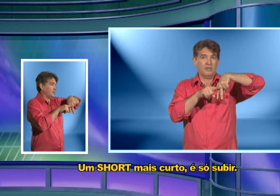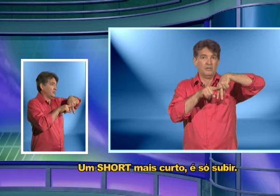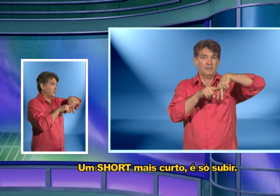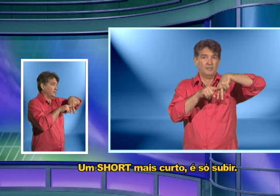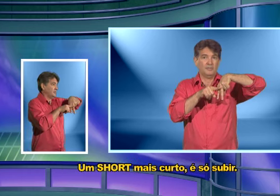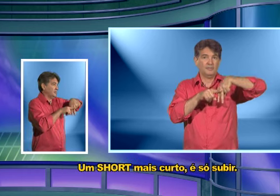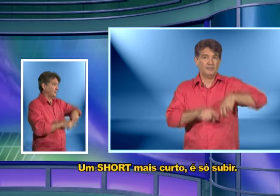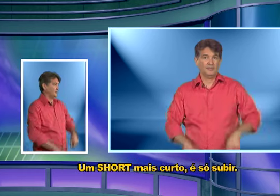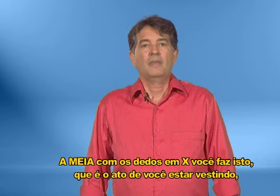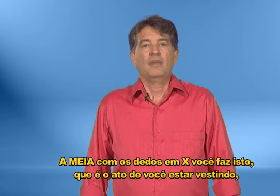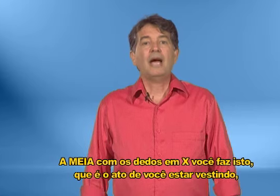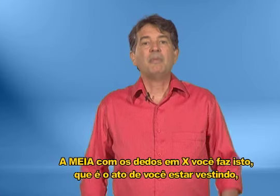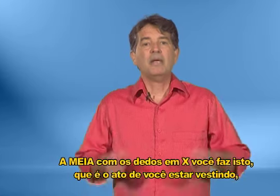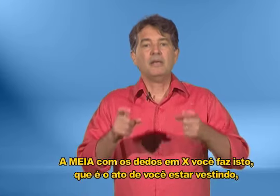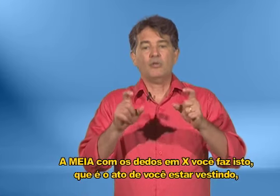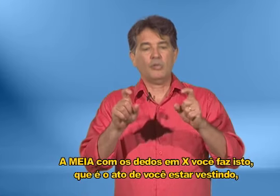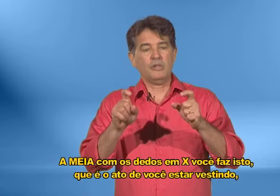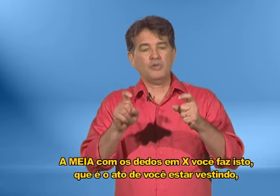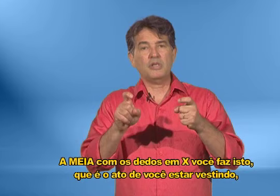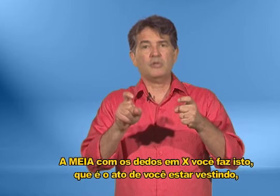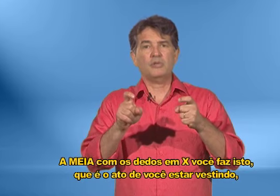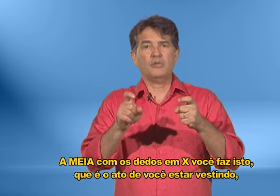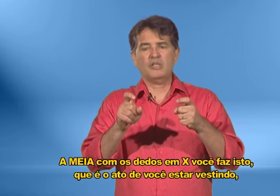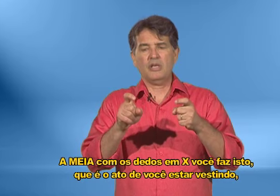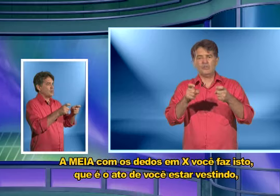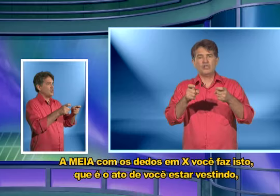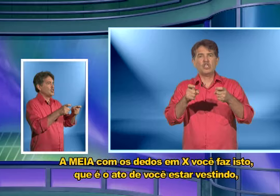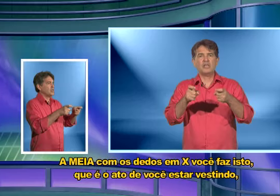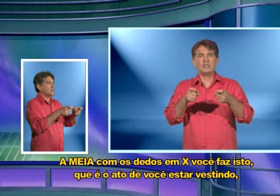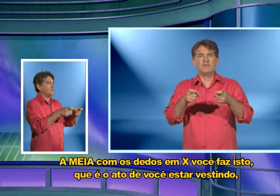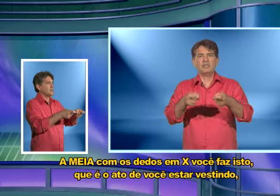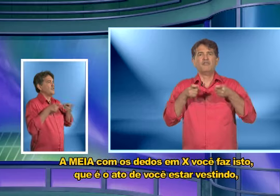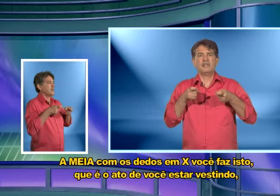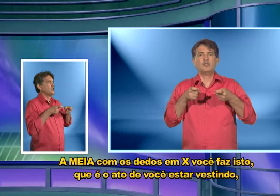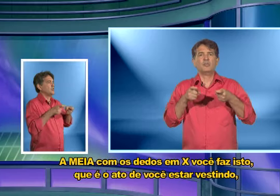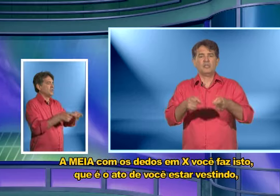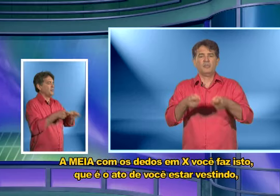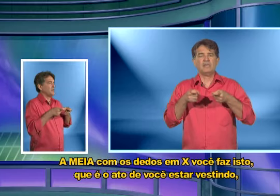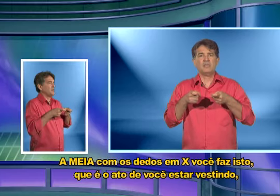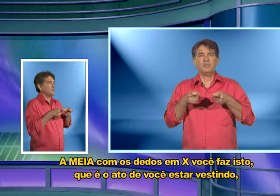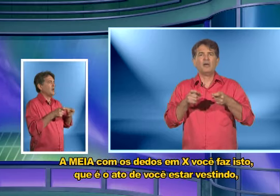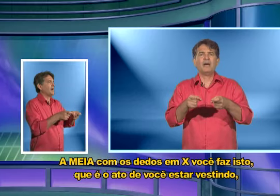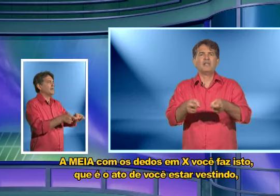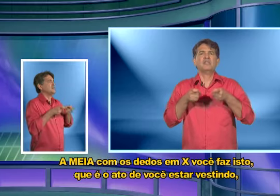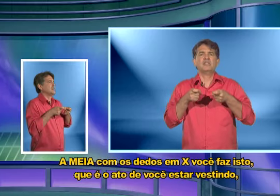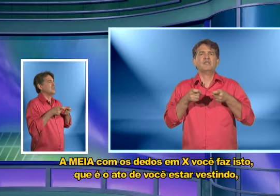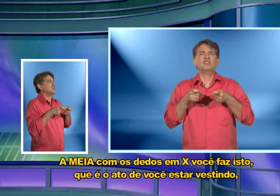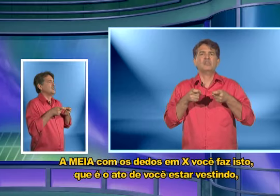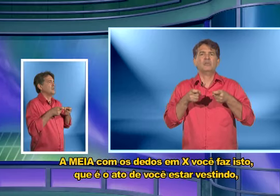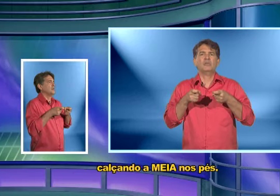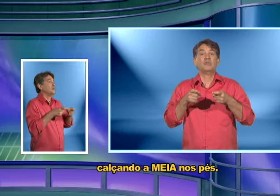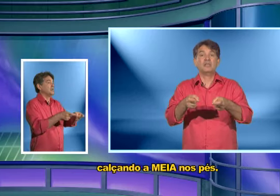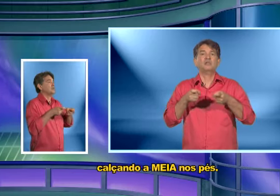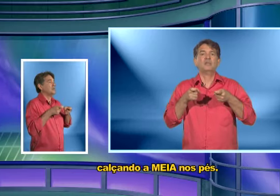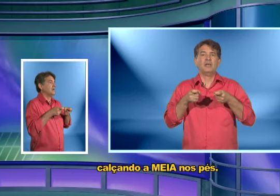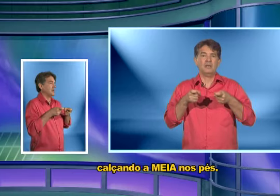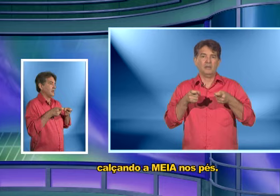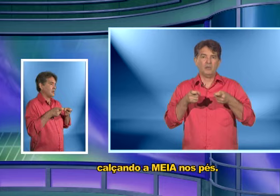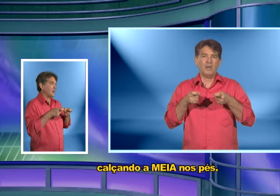subir. A meia, com os dois dedos em X, você faz isso puxando para cima, que é o ato que você está vestindo,